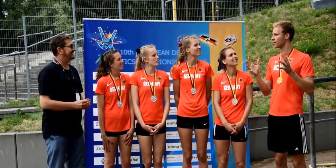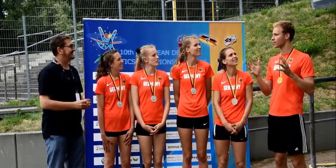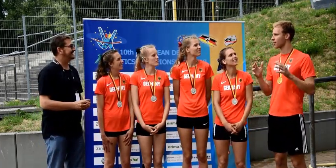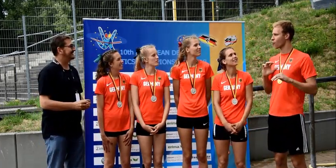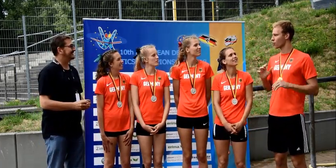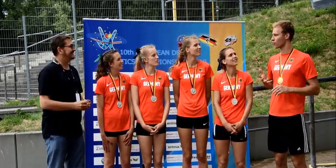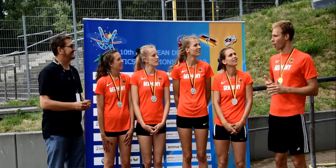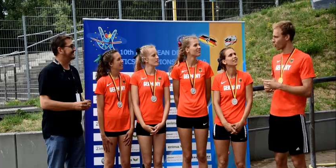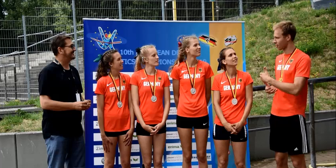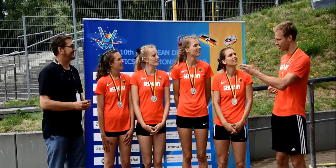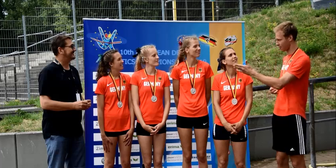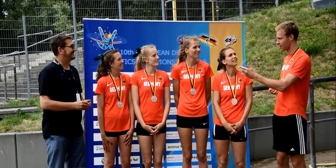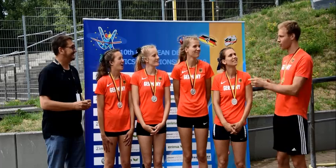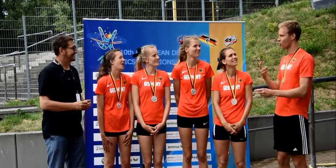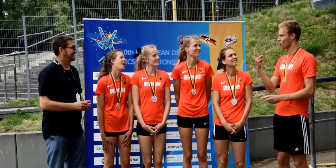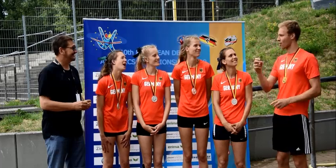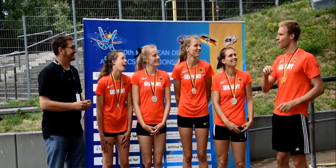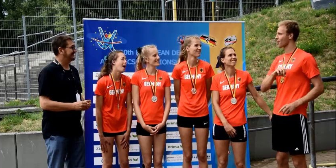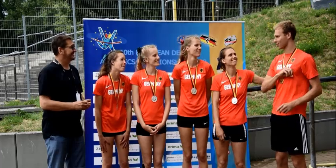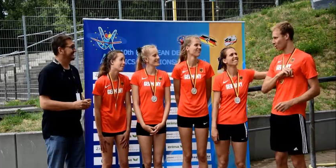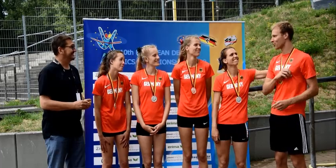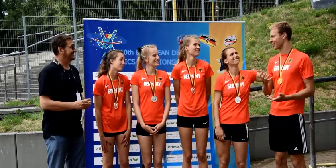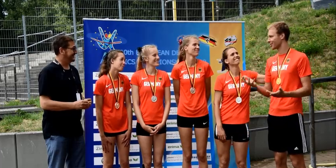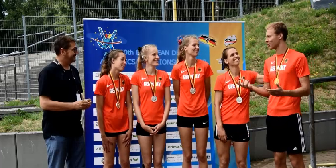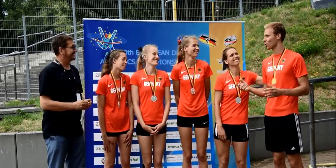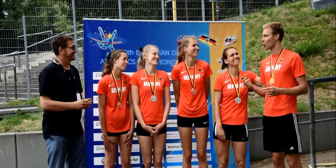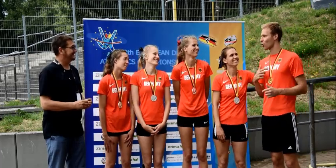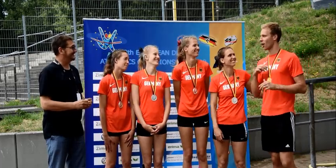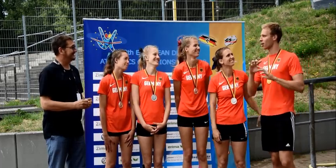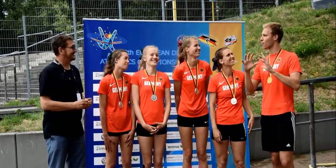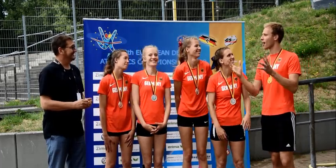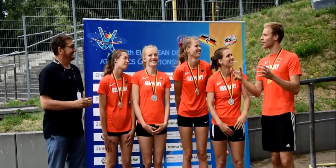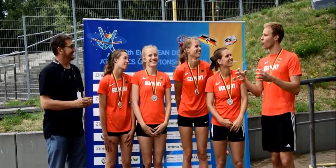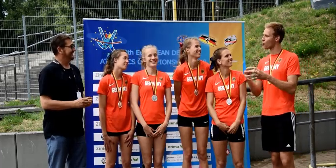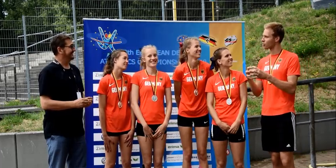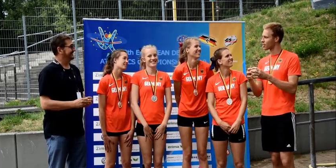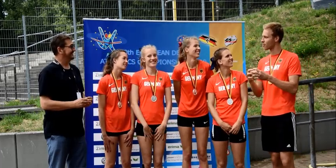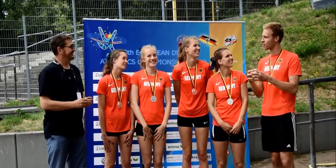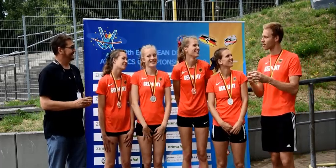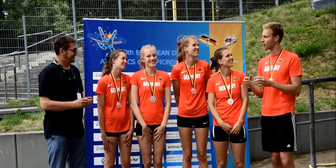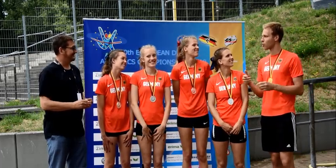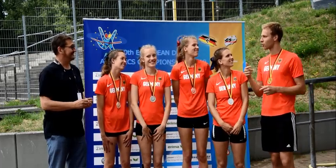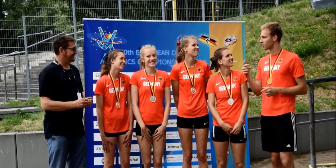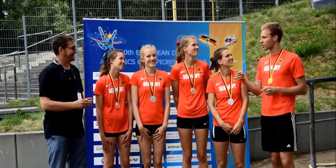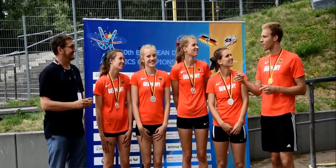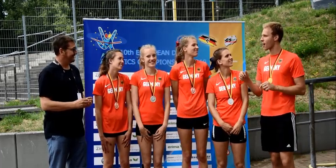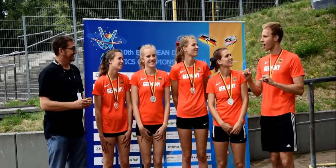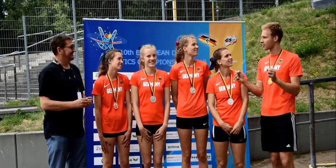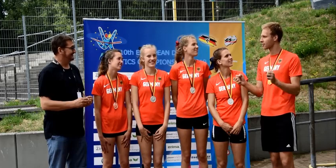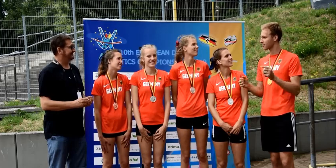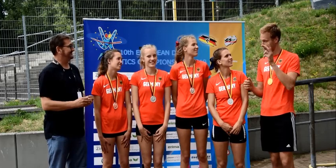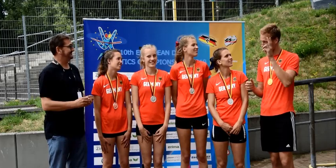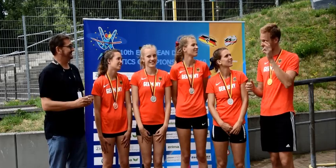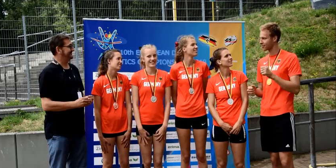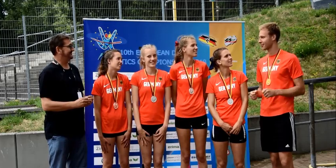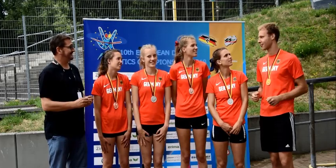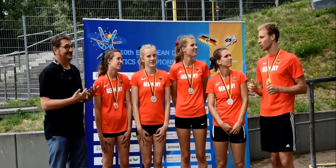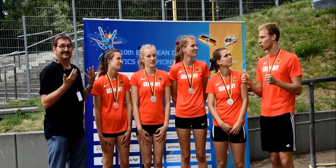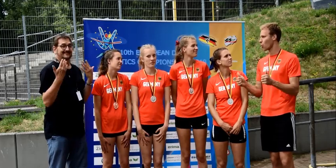besonders, dass die Frauen das geschafft hat. Also zweite Medaille geholt haben und wunderbar. Also wir als Team, also ganz